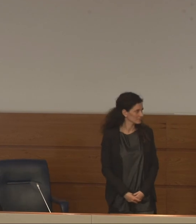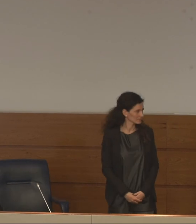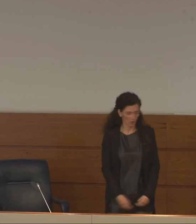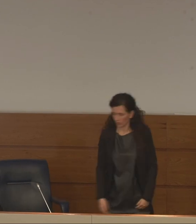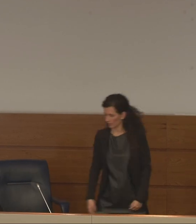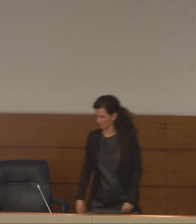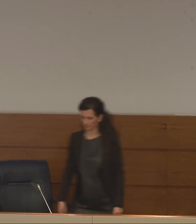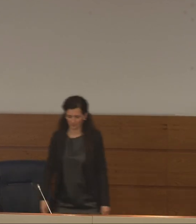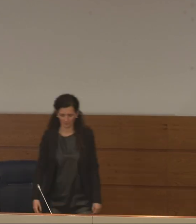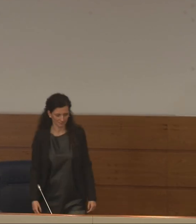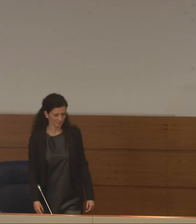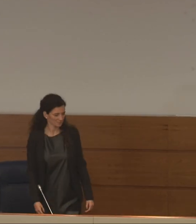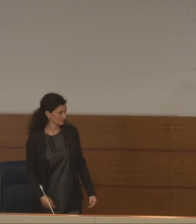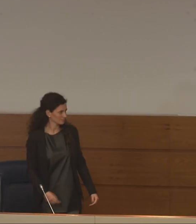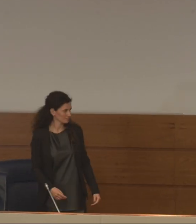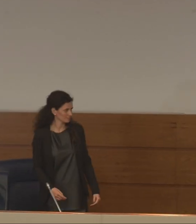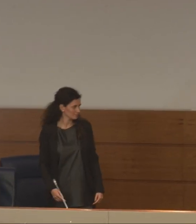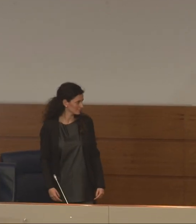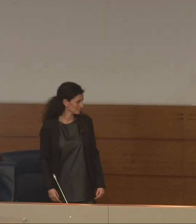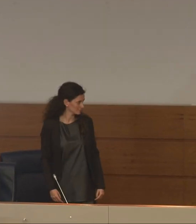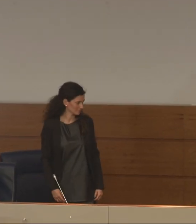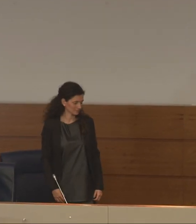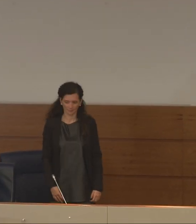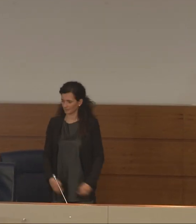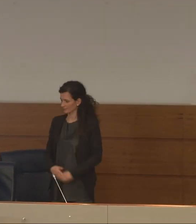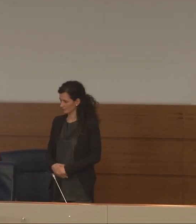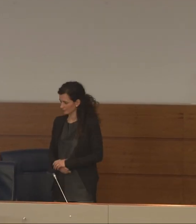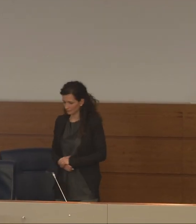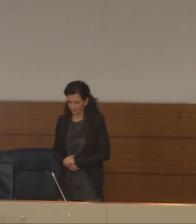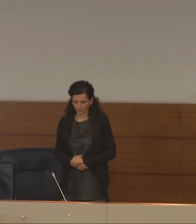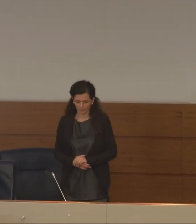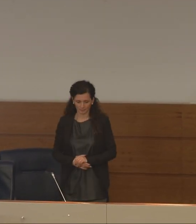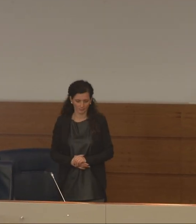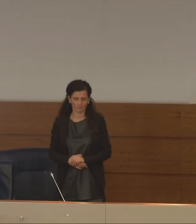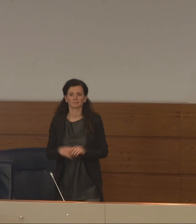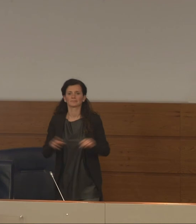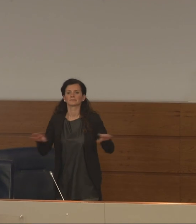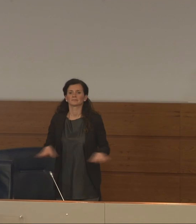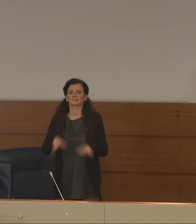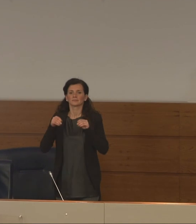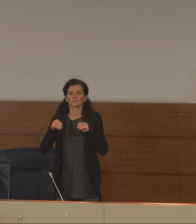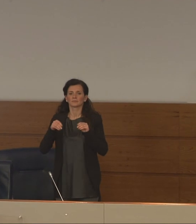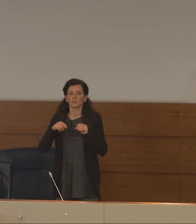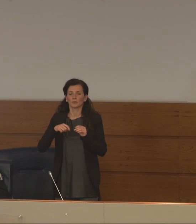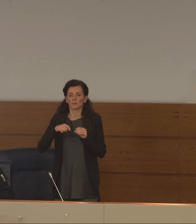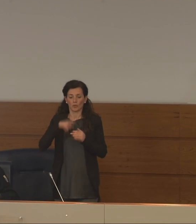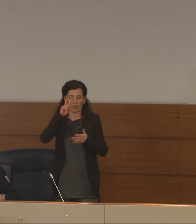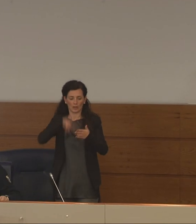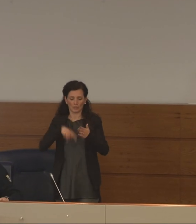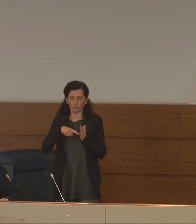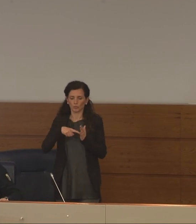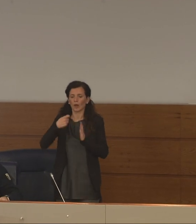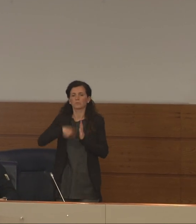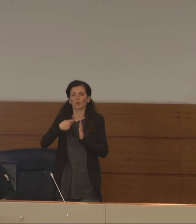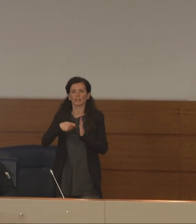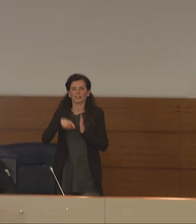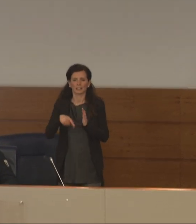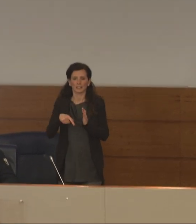sì eccoci allora diamo lettura al bollettino di di questa